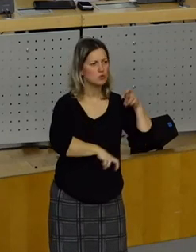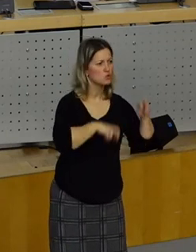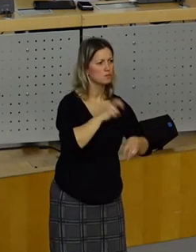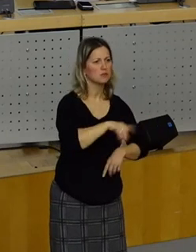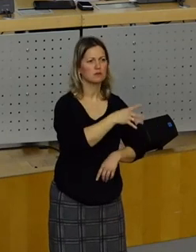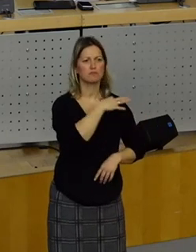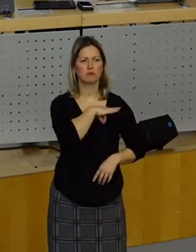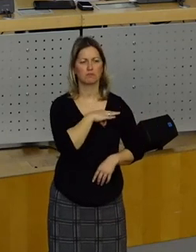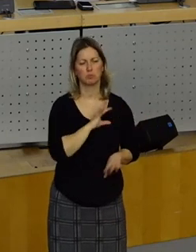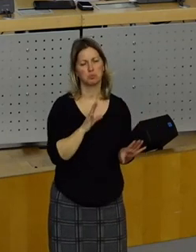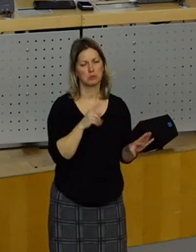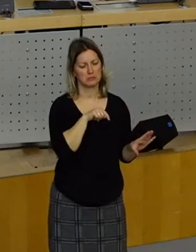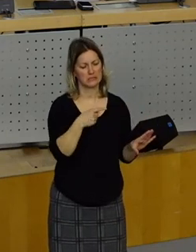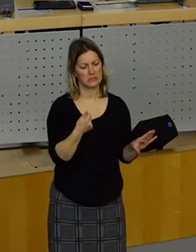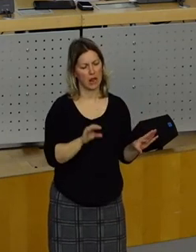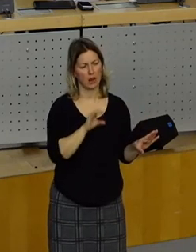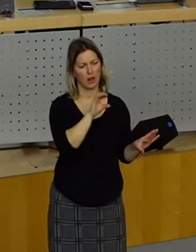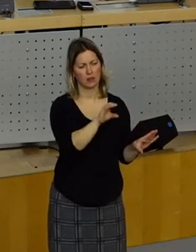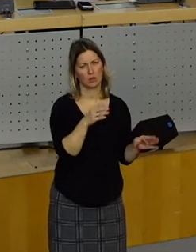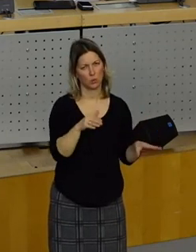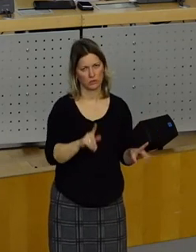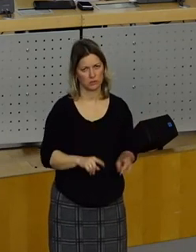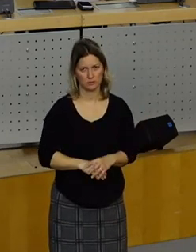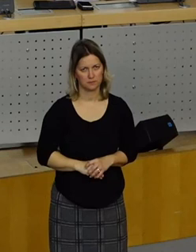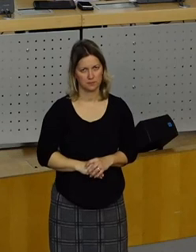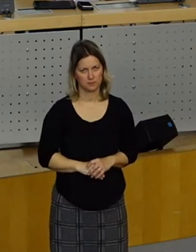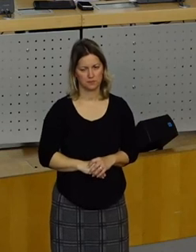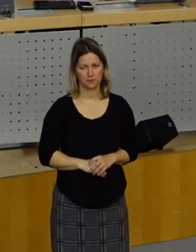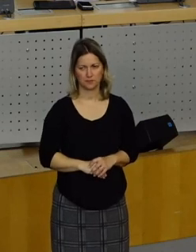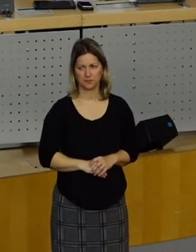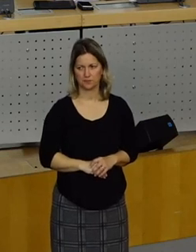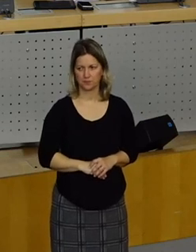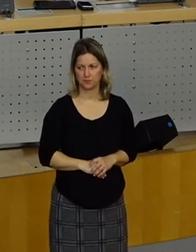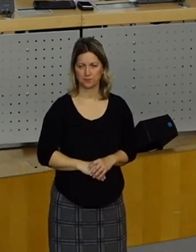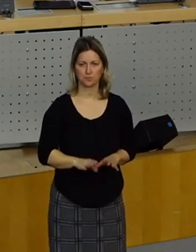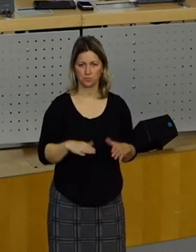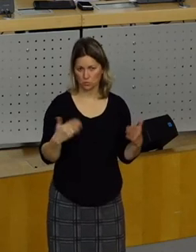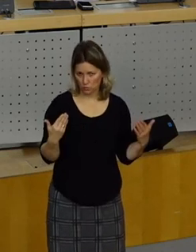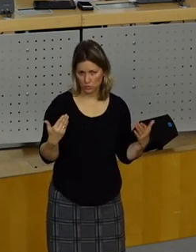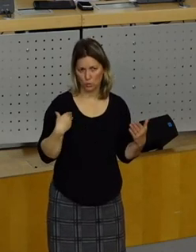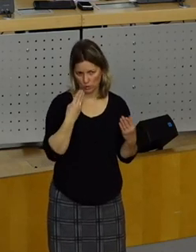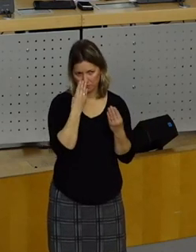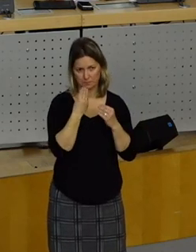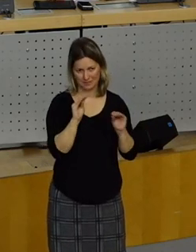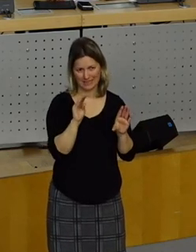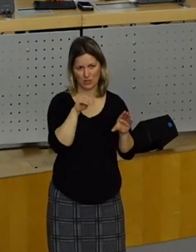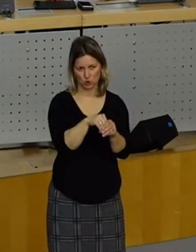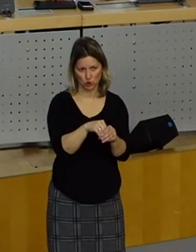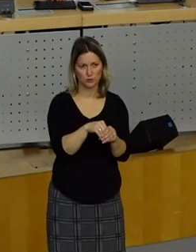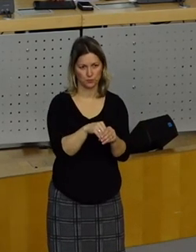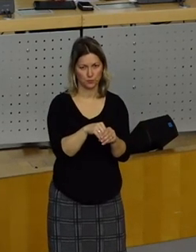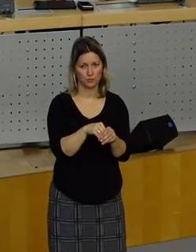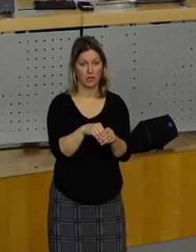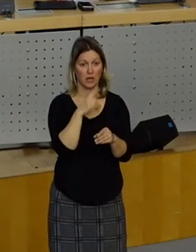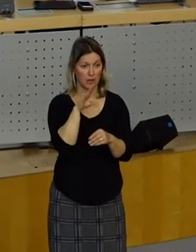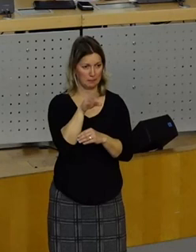die im moment noch gar nie auf dem weg sind soweit gleichen ergänzung vielen dank mit reisen muss auch